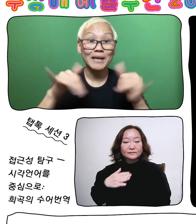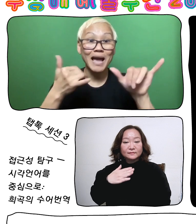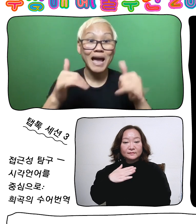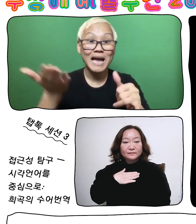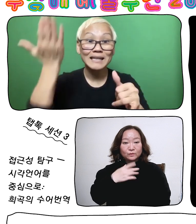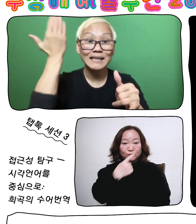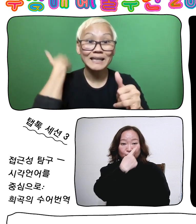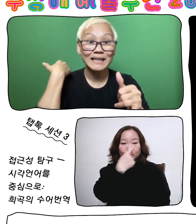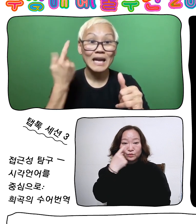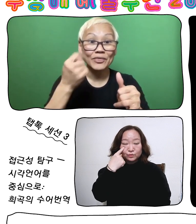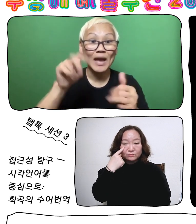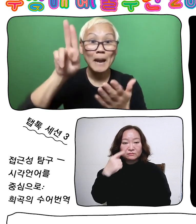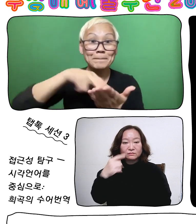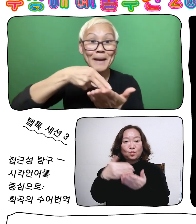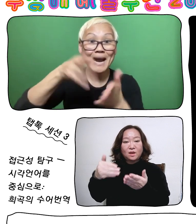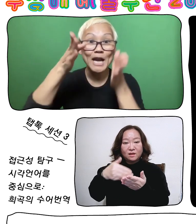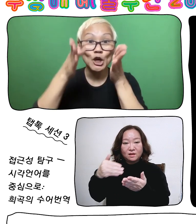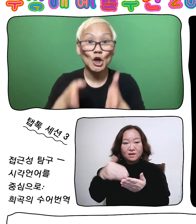내 눈은 화가,